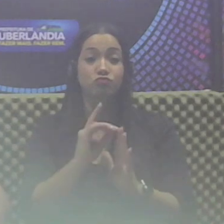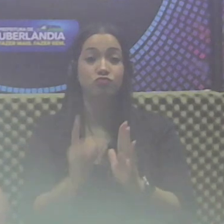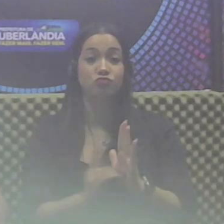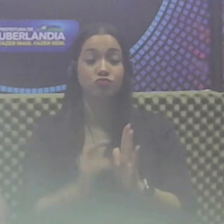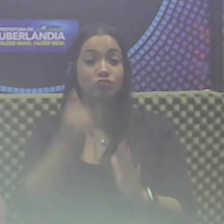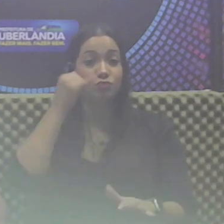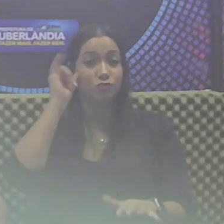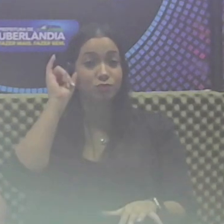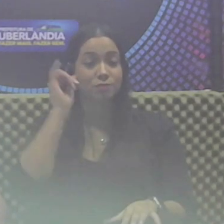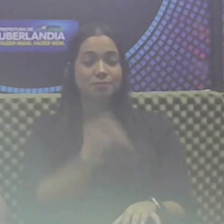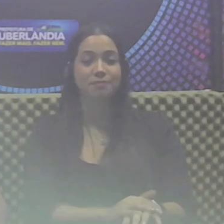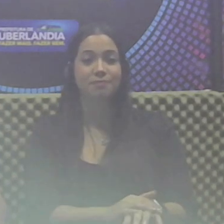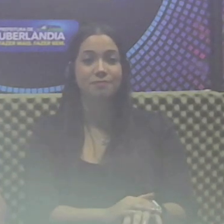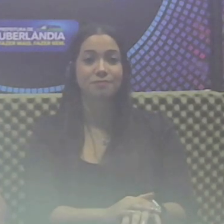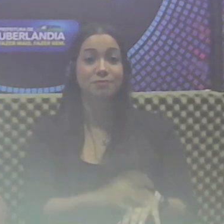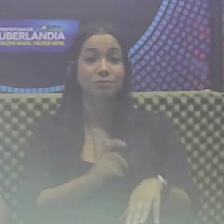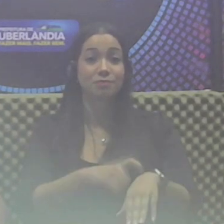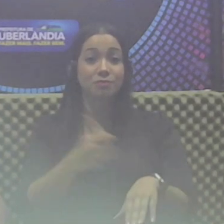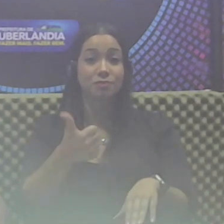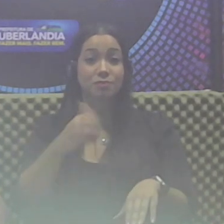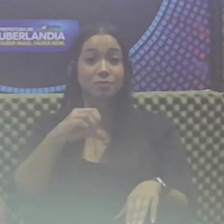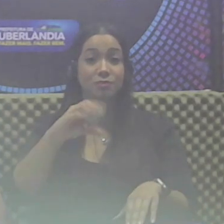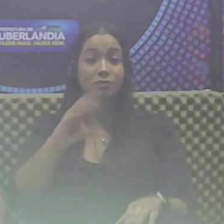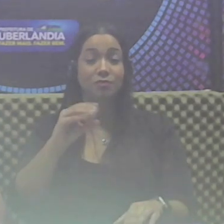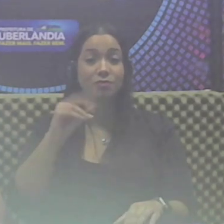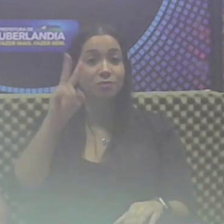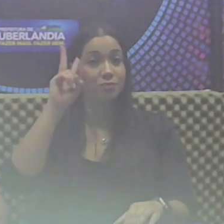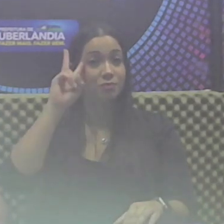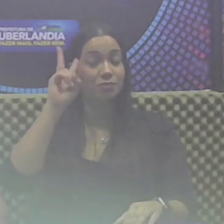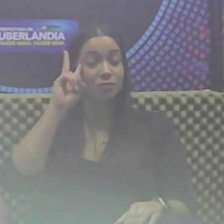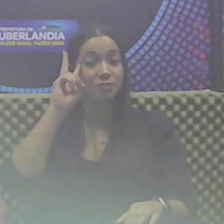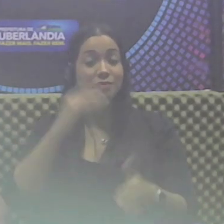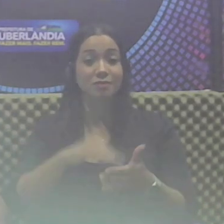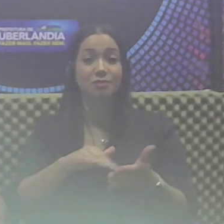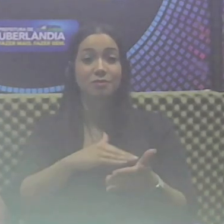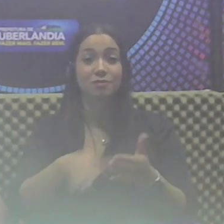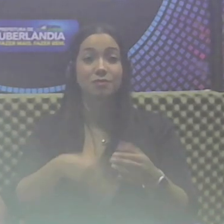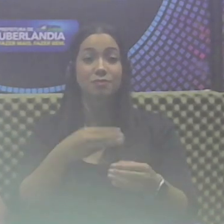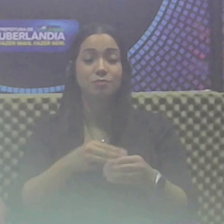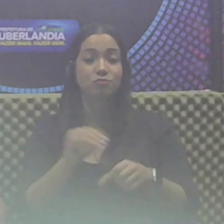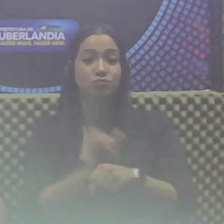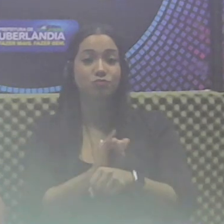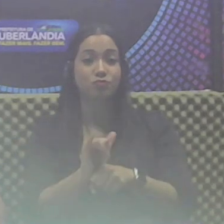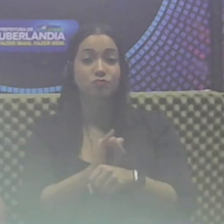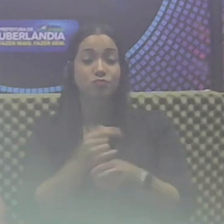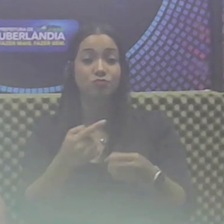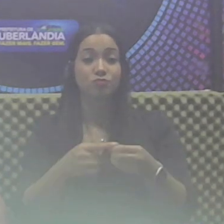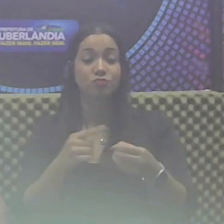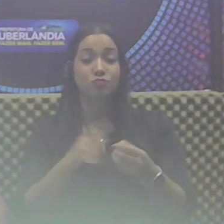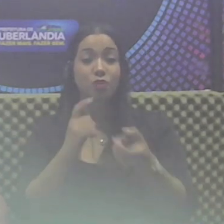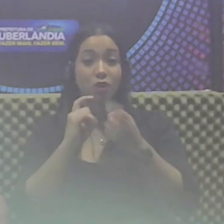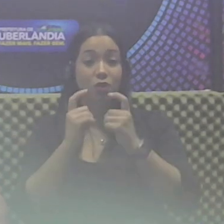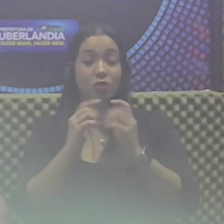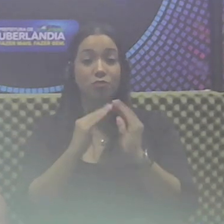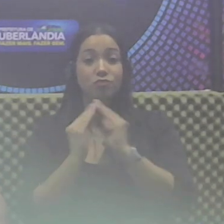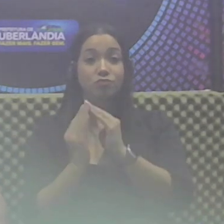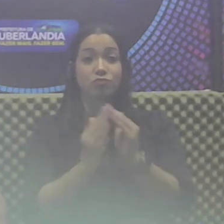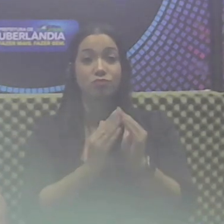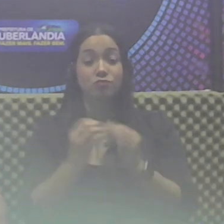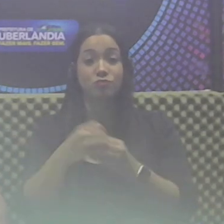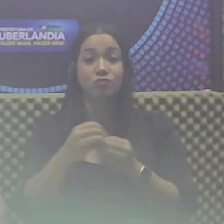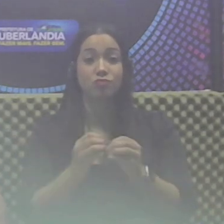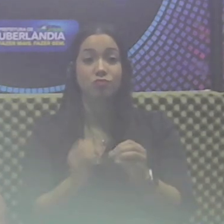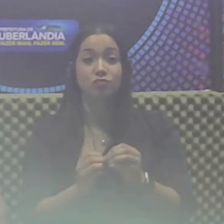Rural. A partir das 7 da noite desta segunda, a Secretaria Municipal de Planejamento Urbano se reúne com moradores do distrito